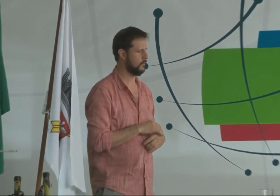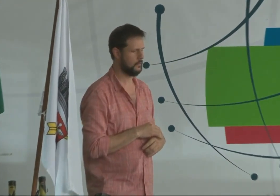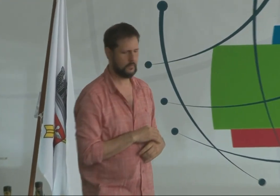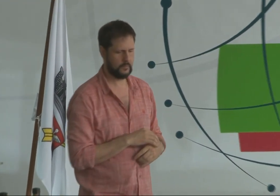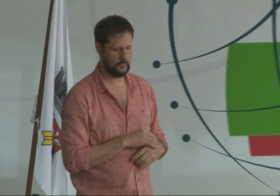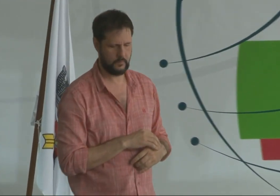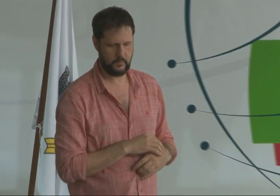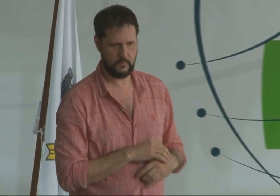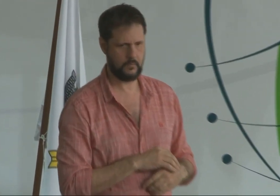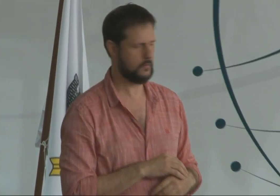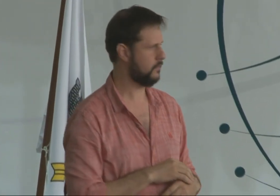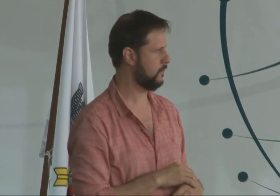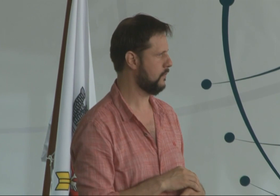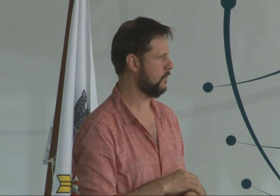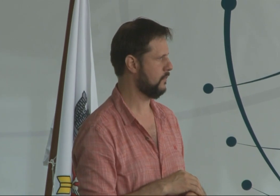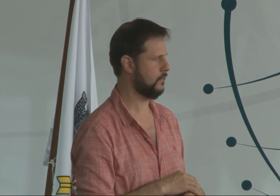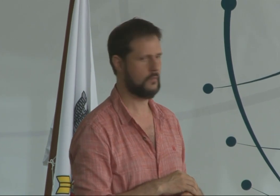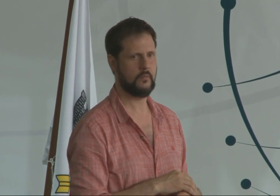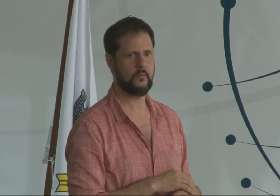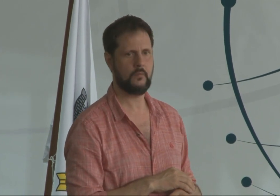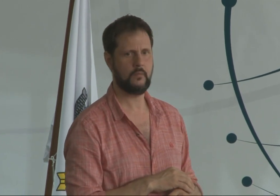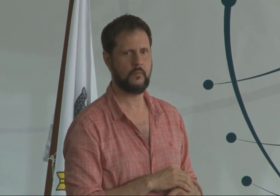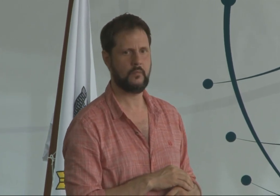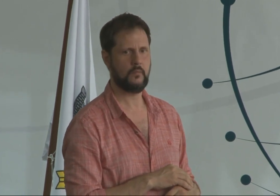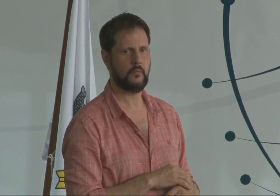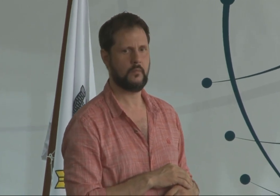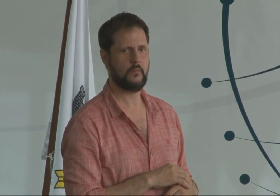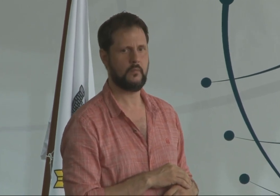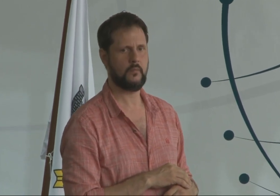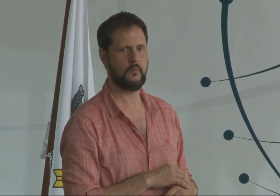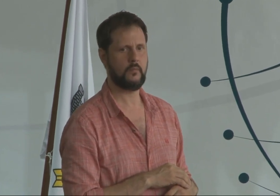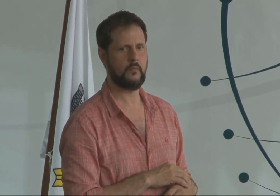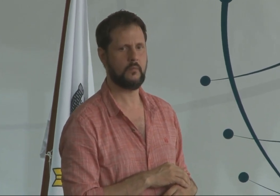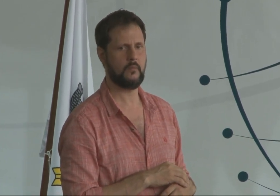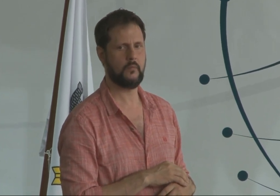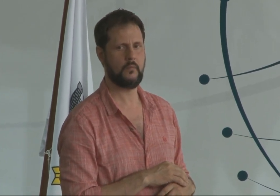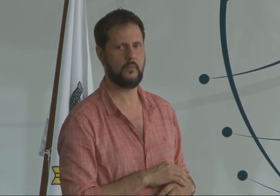Eu vou uma pergunta. Eu um trazer uma para aBER.